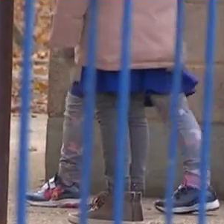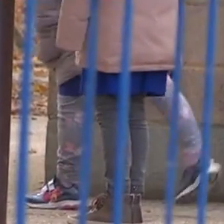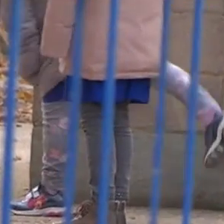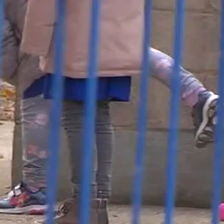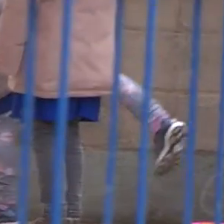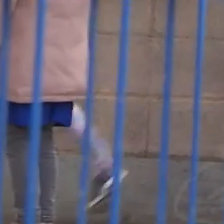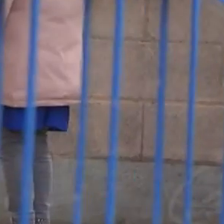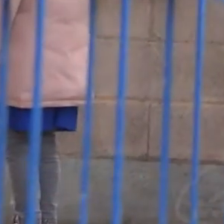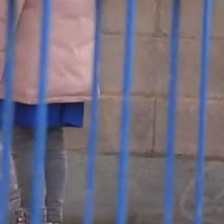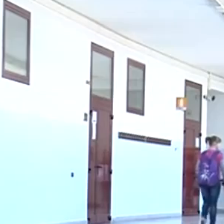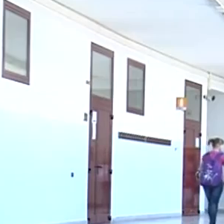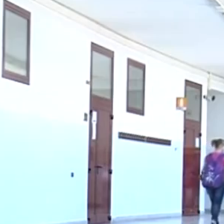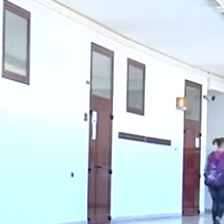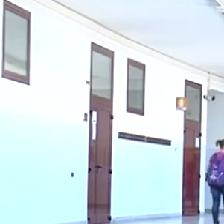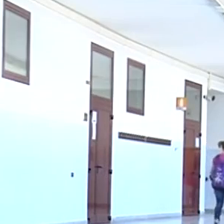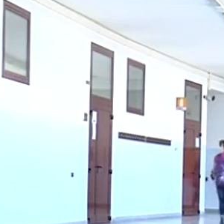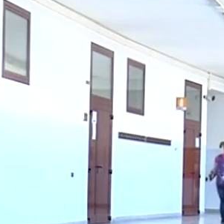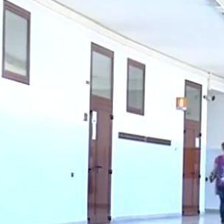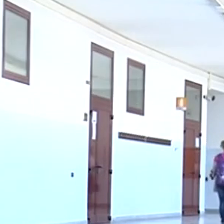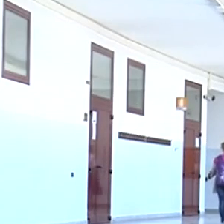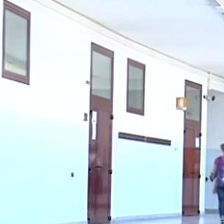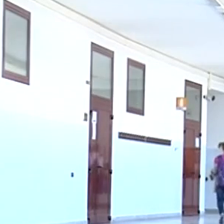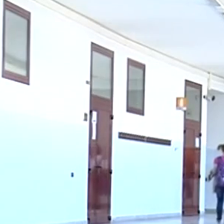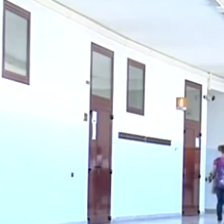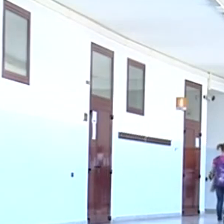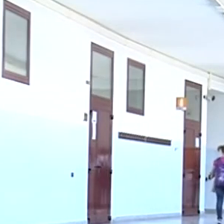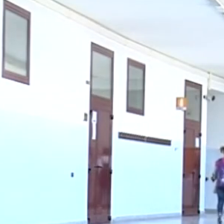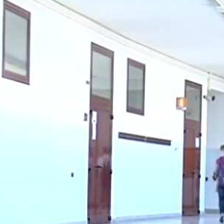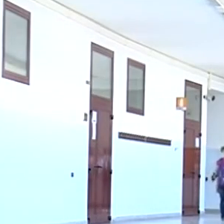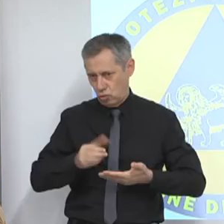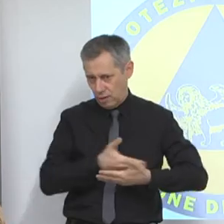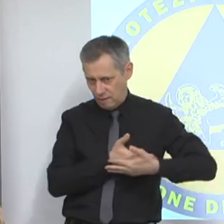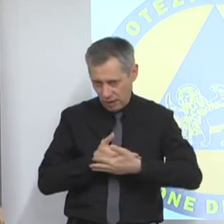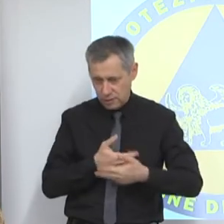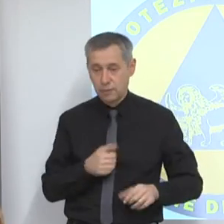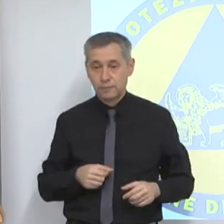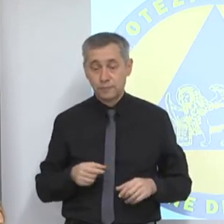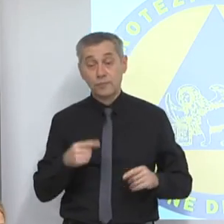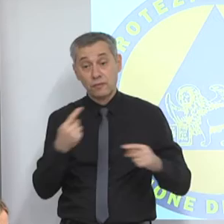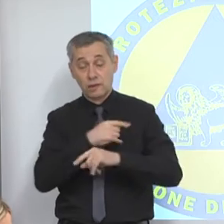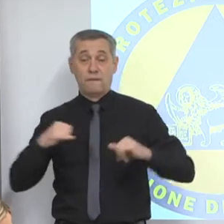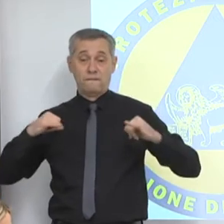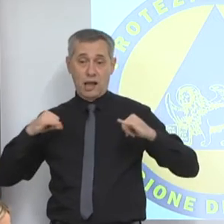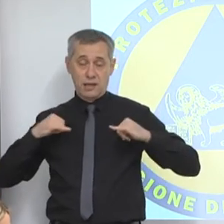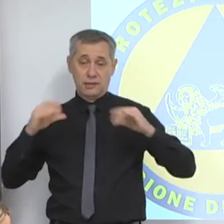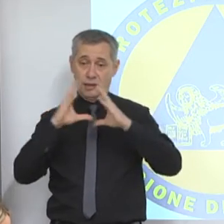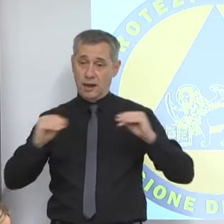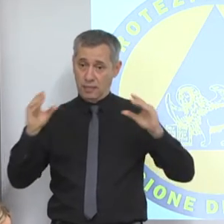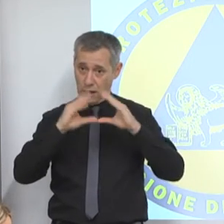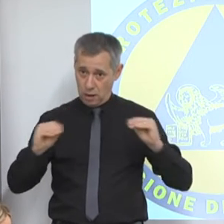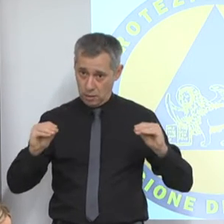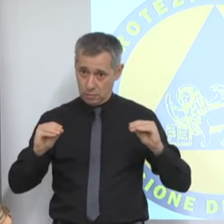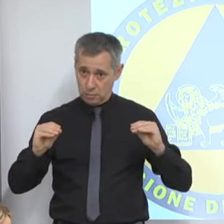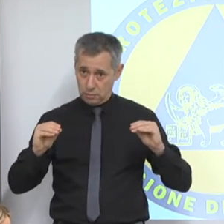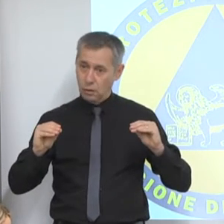30 per le scuole dell'infanzia e poi una pausa natalizia più lunga del solito. Vacanze natalizie, e qua si fanno